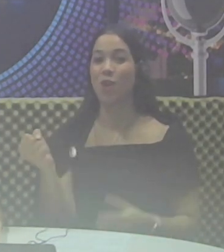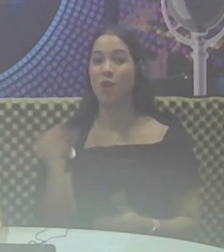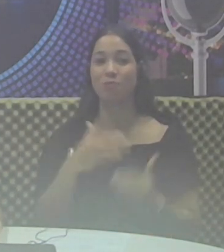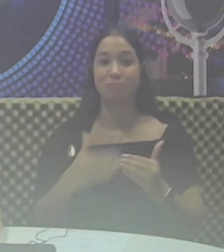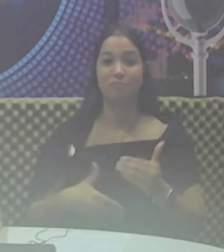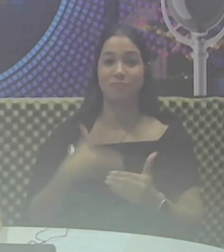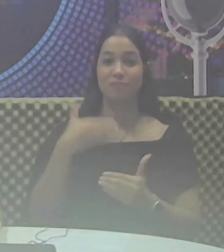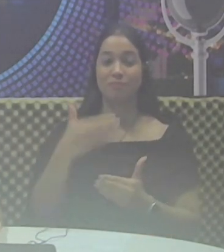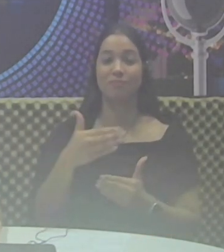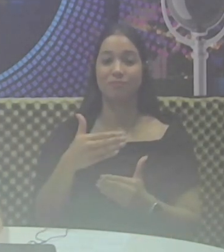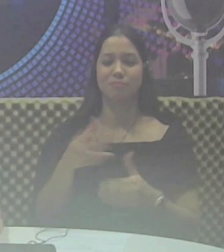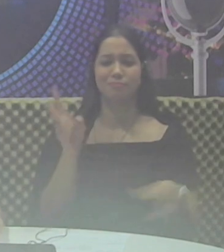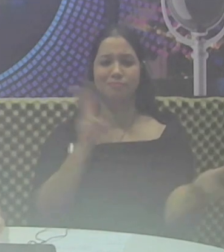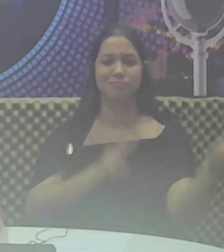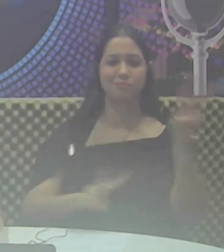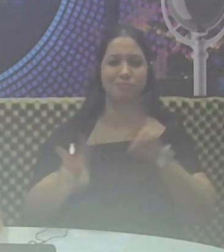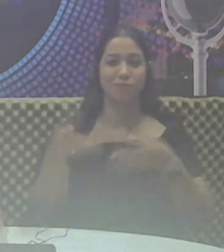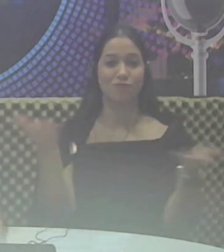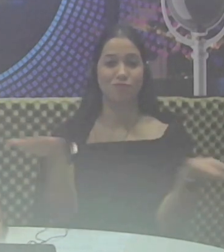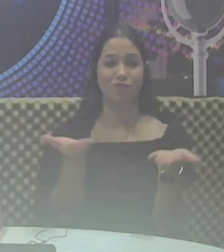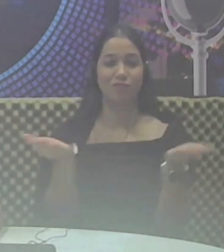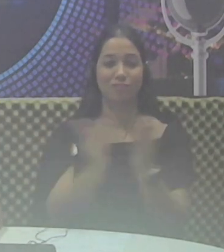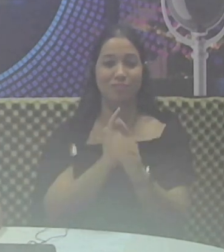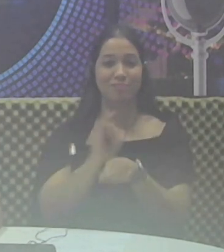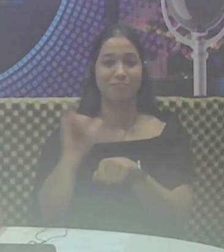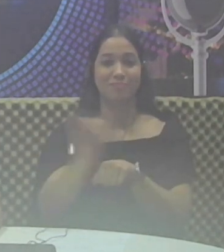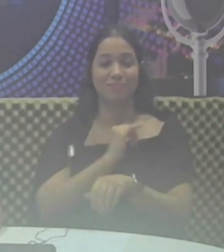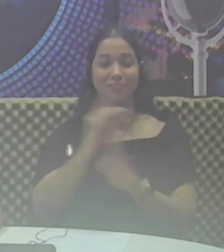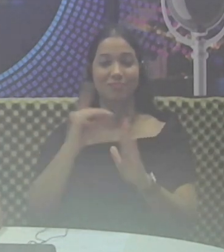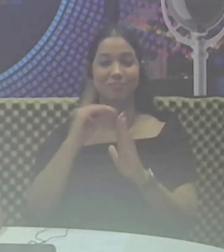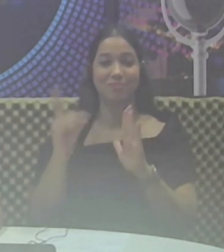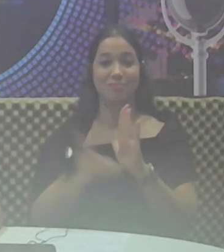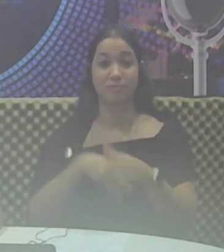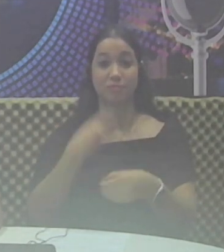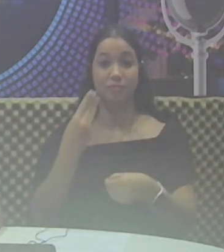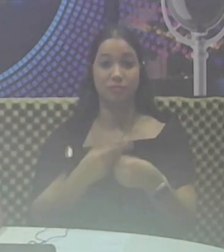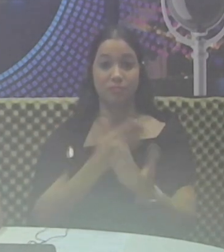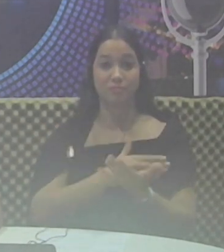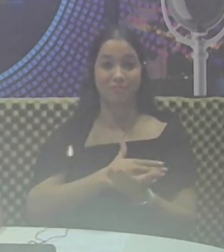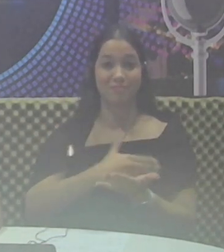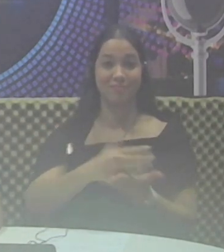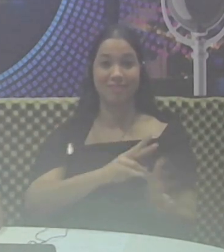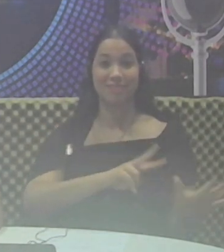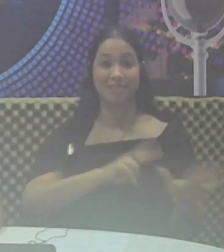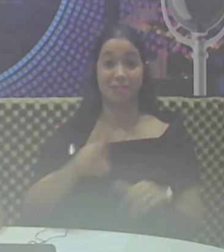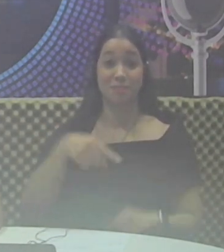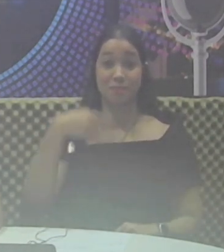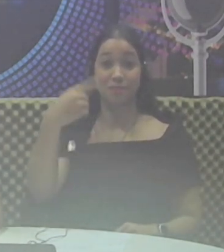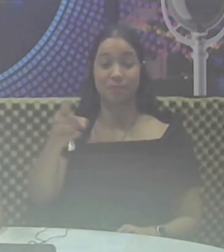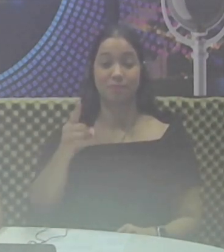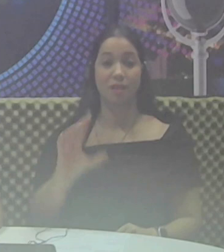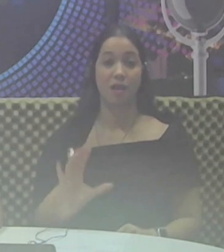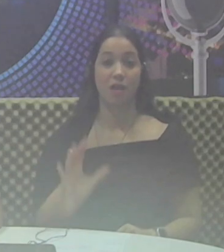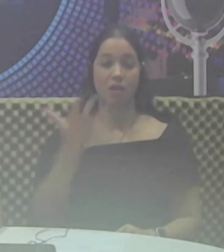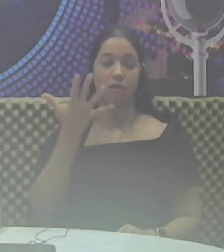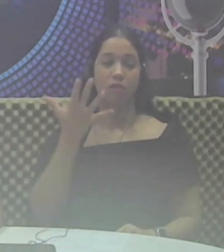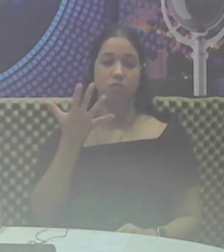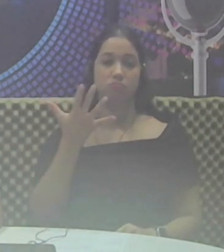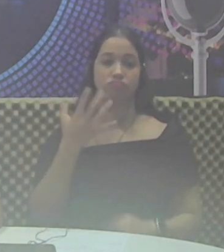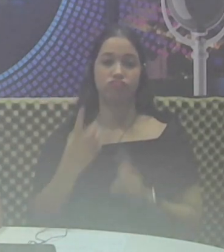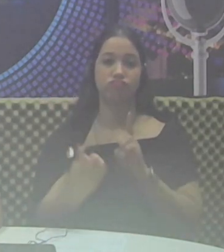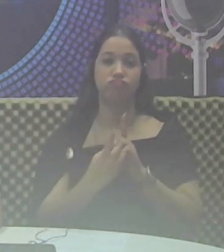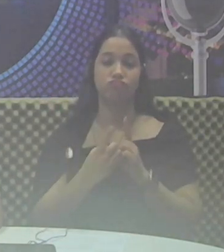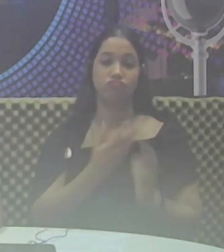do processo de revisão do atual Plano Diretor Municipal. A partir da próxima semana, serão realizados fóruns de